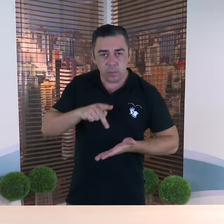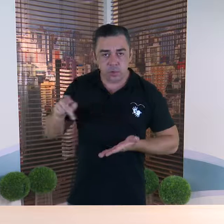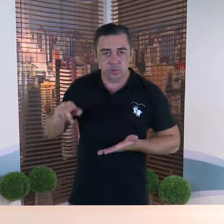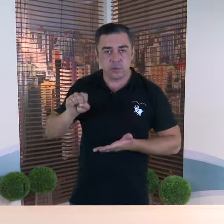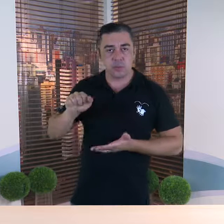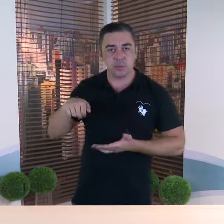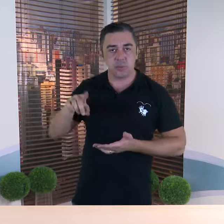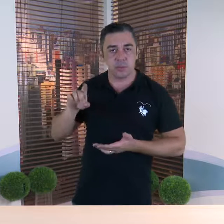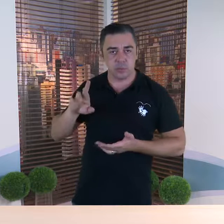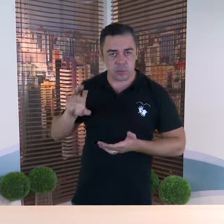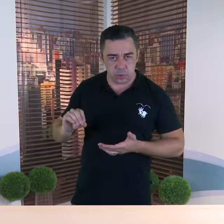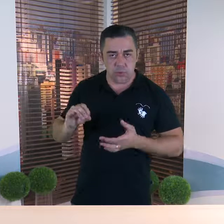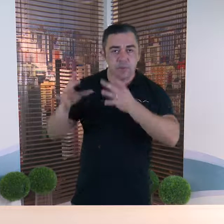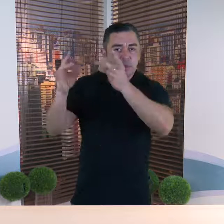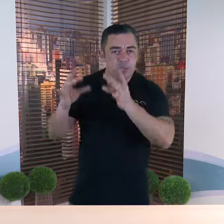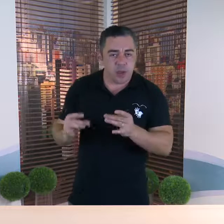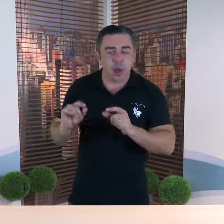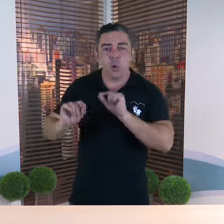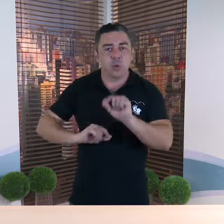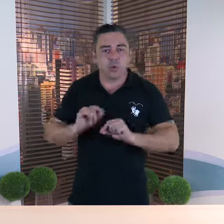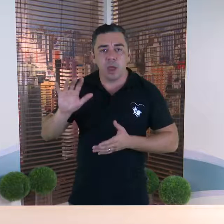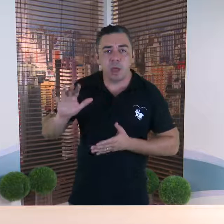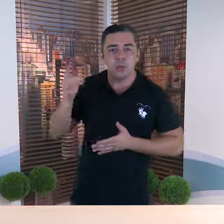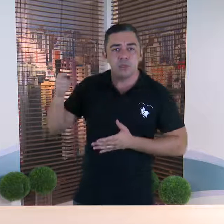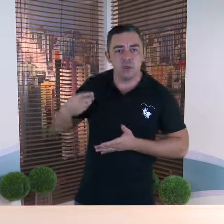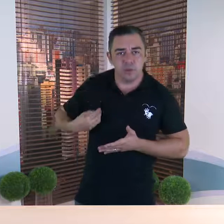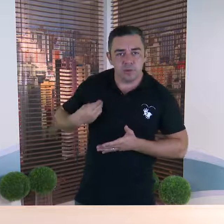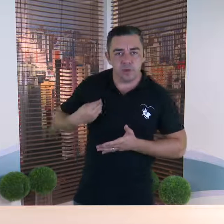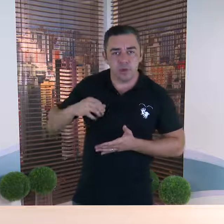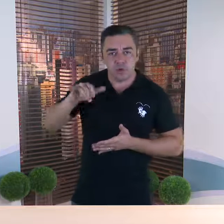com o professor Sandro Pereira, detalharemos o drama